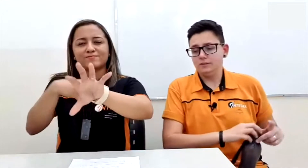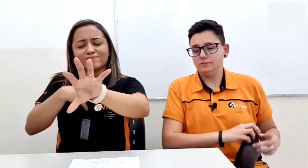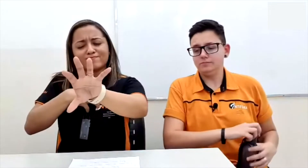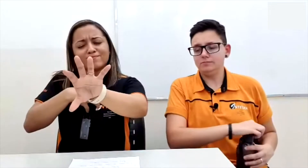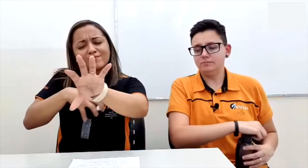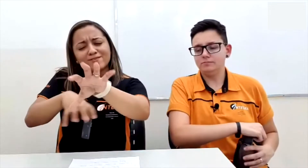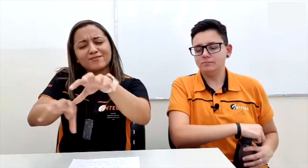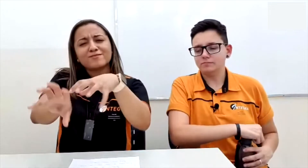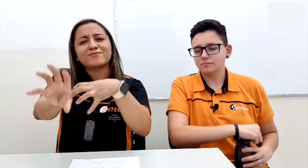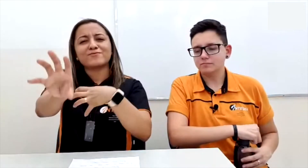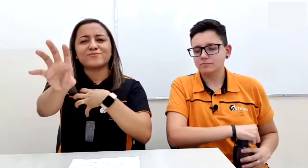afeto.